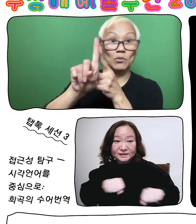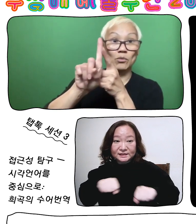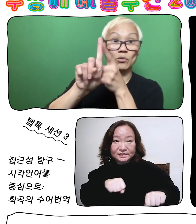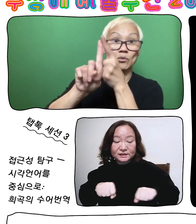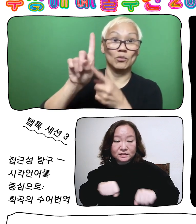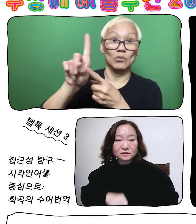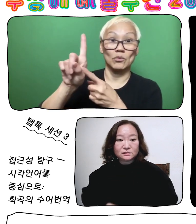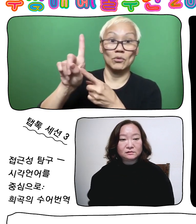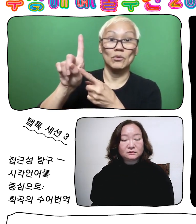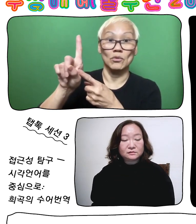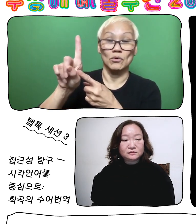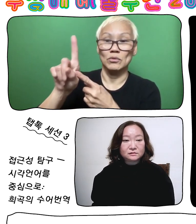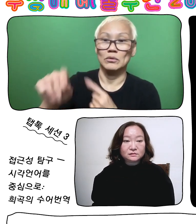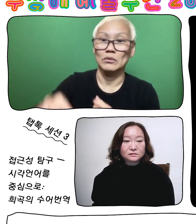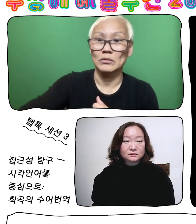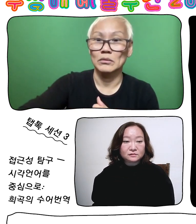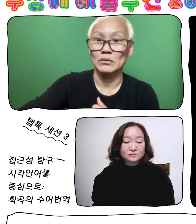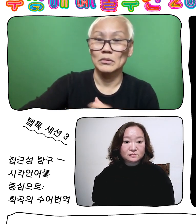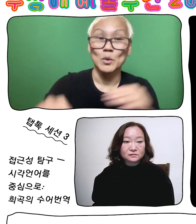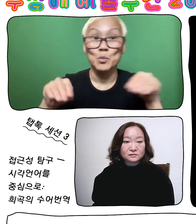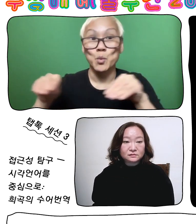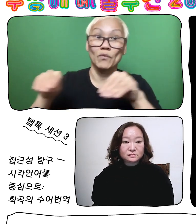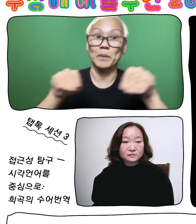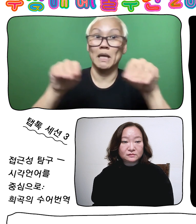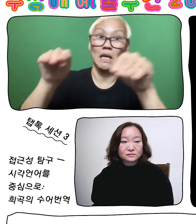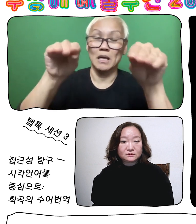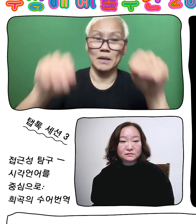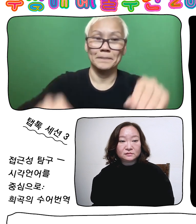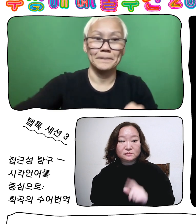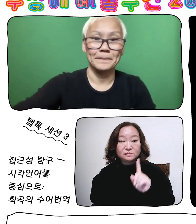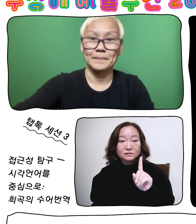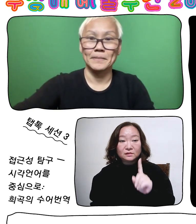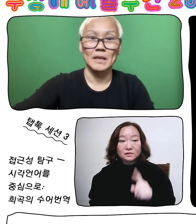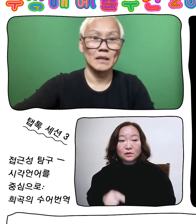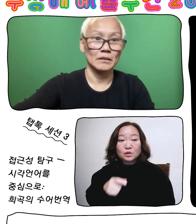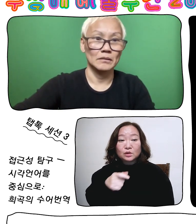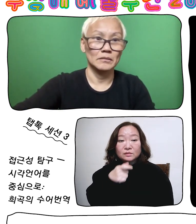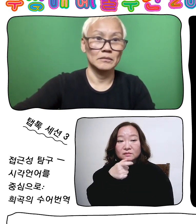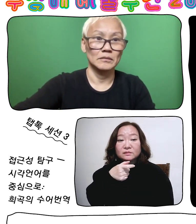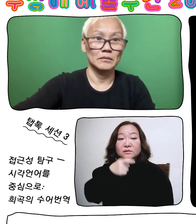이번에는 사람의 움직임, 동작의 표현입니다.